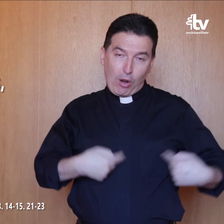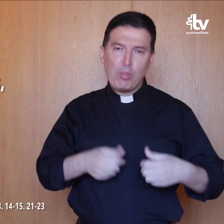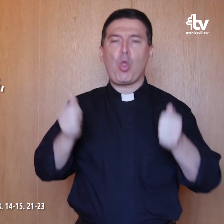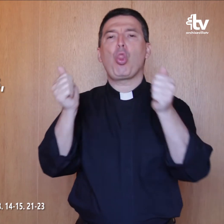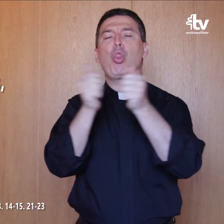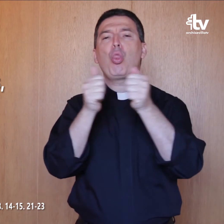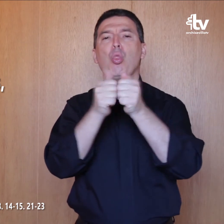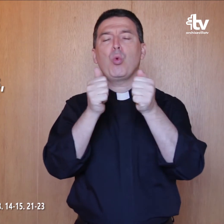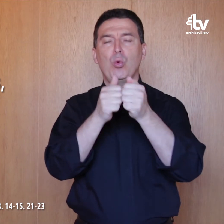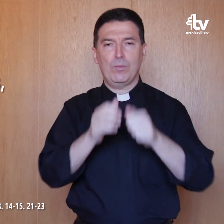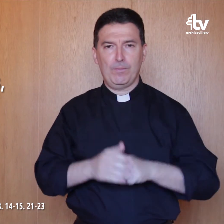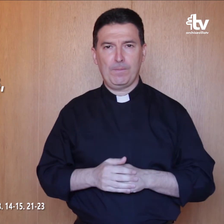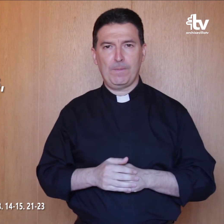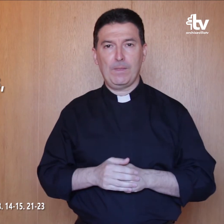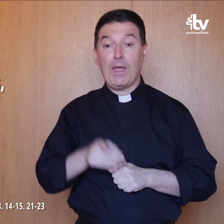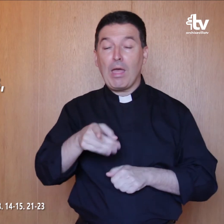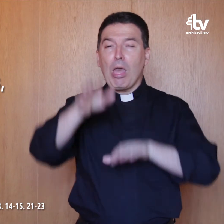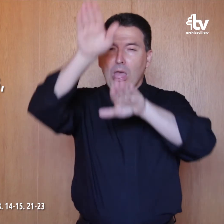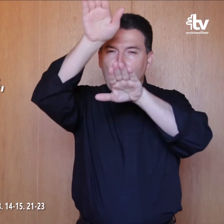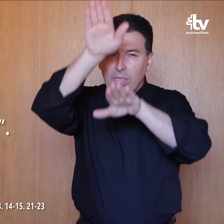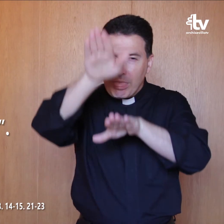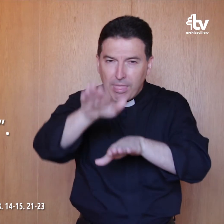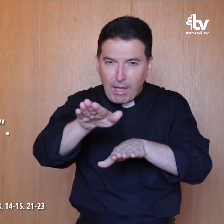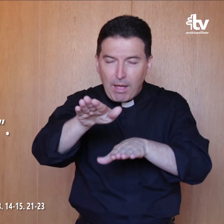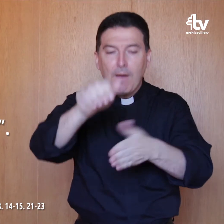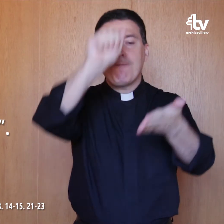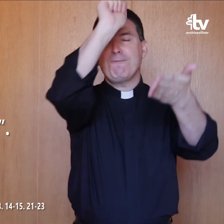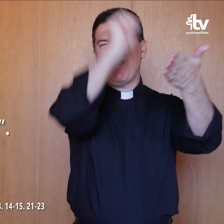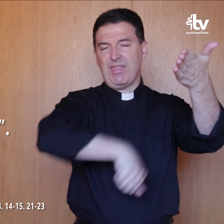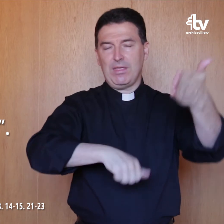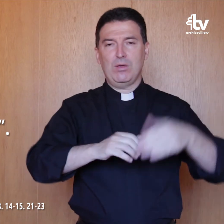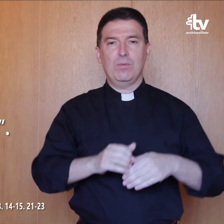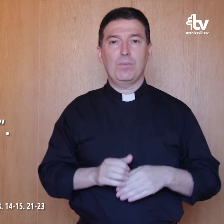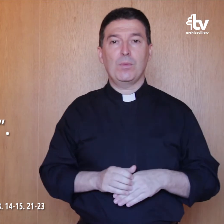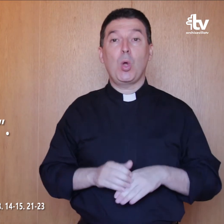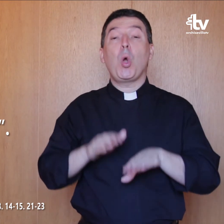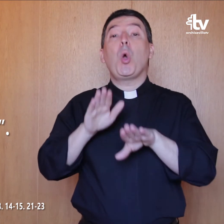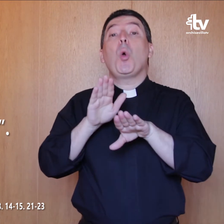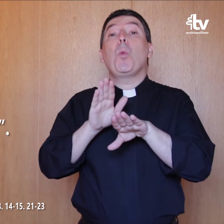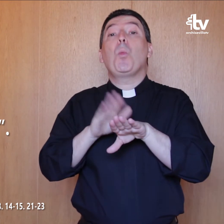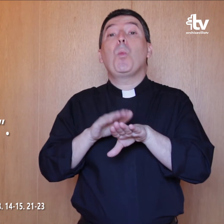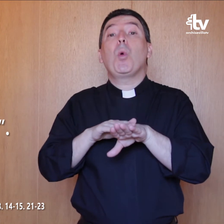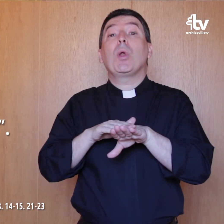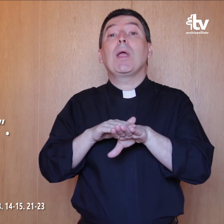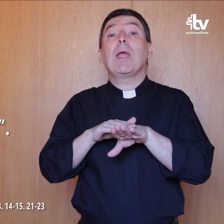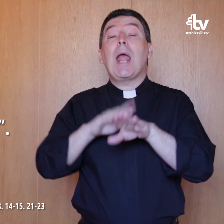está lejos de mí. El culto que me dan está vacío, porque la doctrina